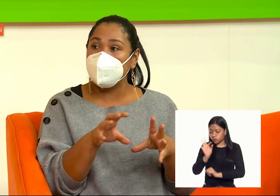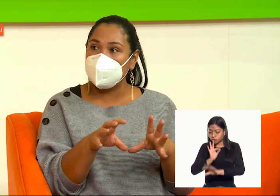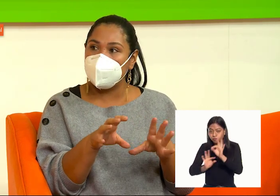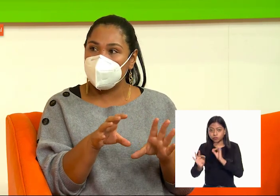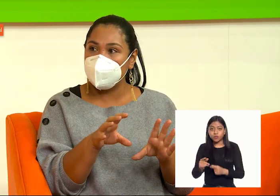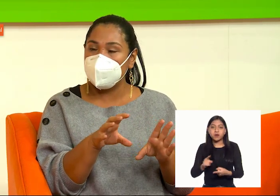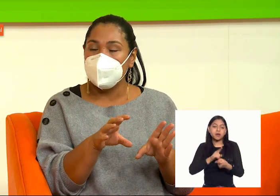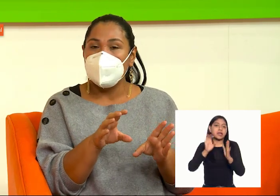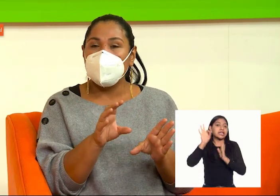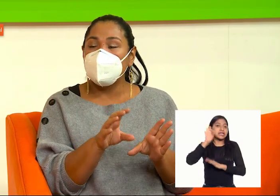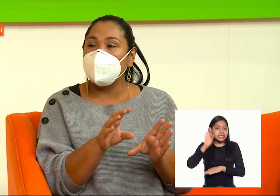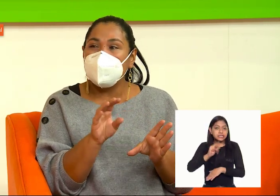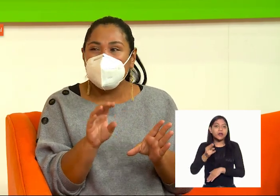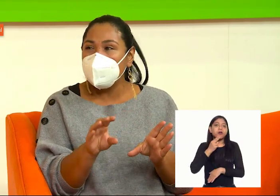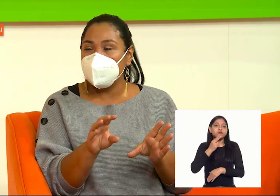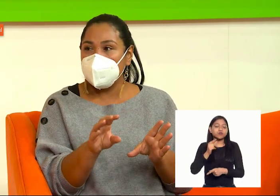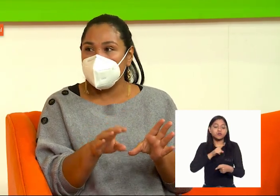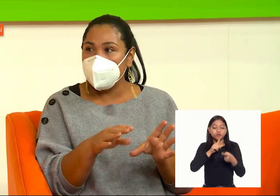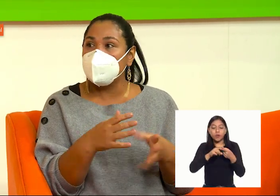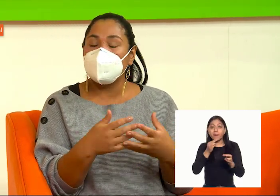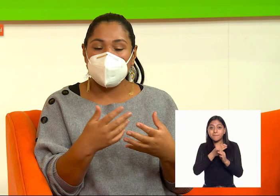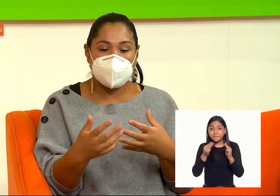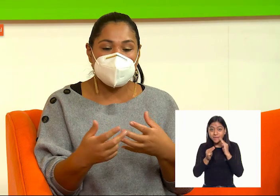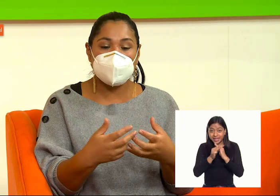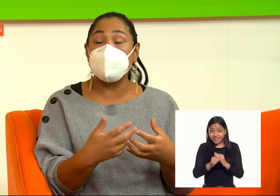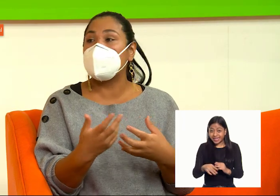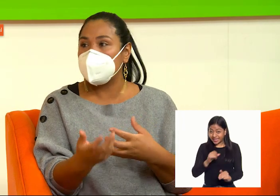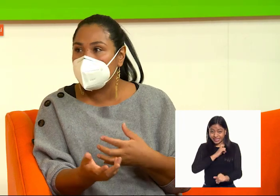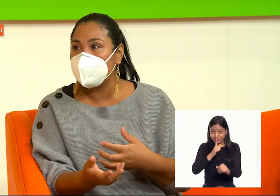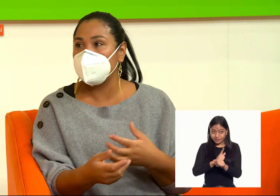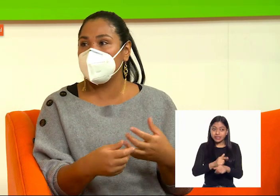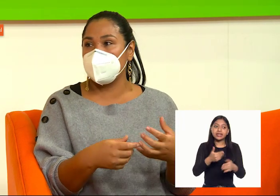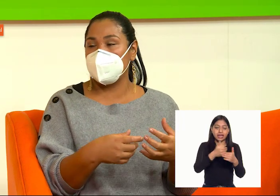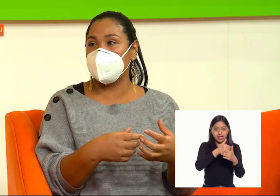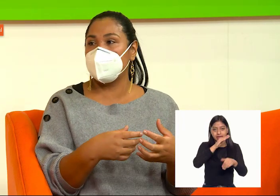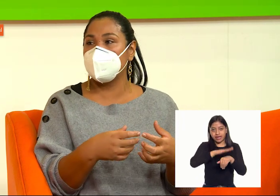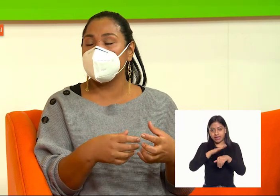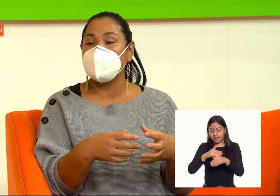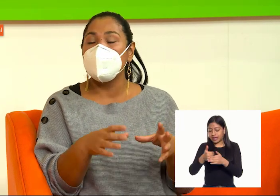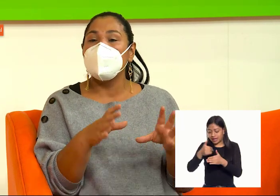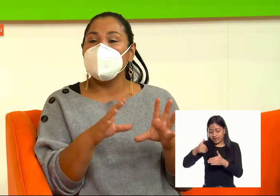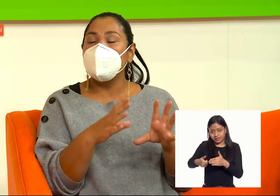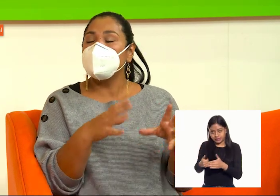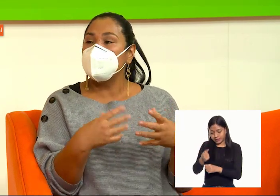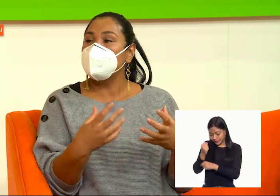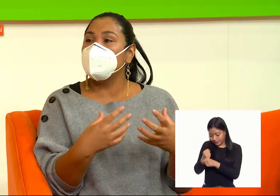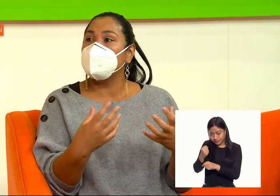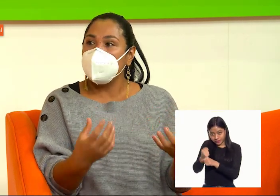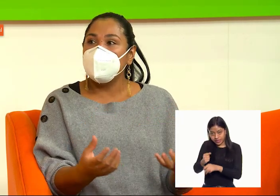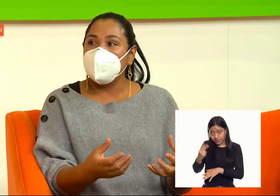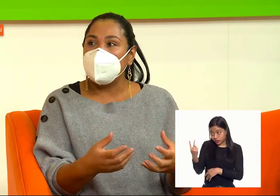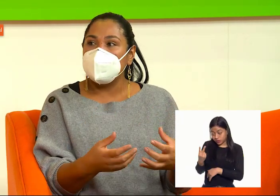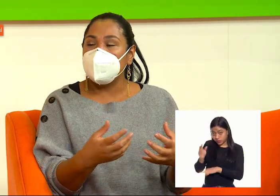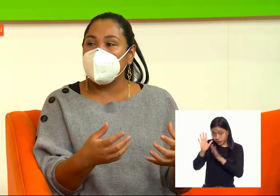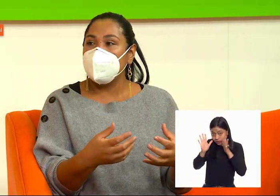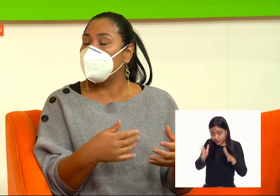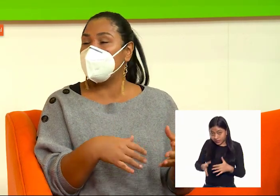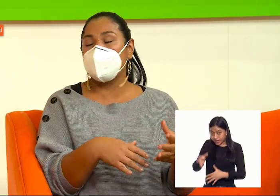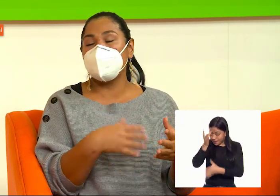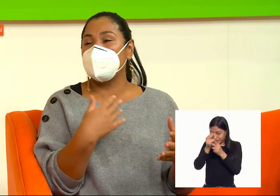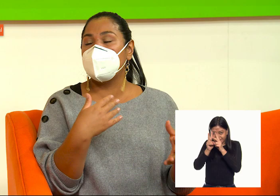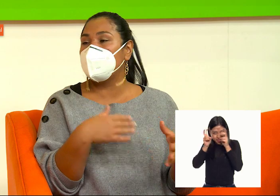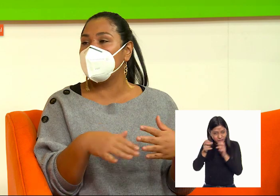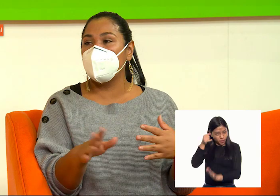utilizar algún material muy específico, se practica con ese material. Entonces ya las dos estamos tan empapadas del tema